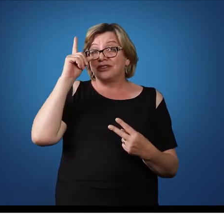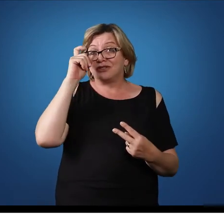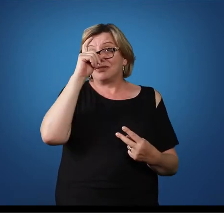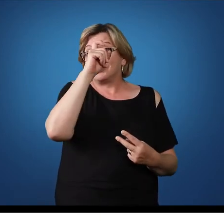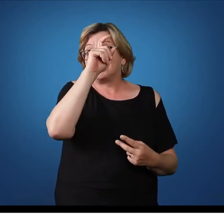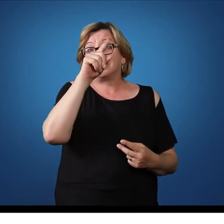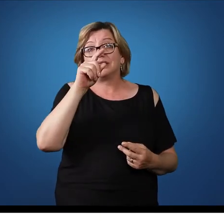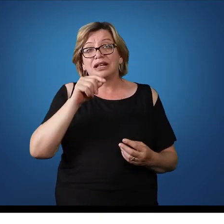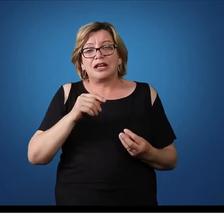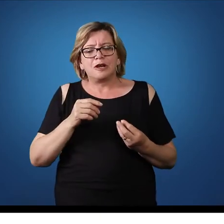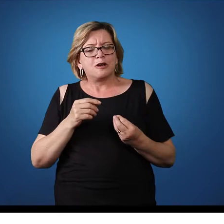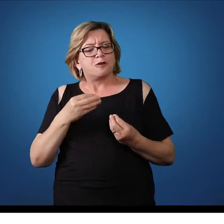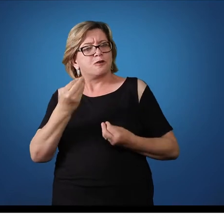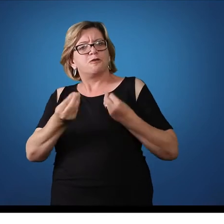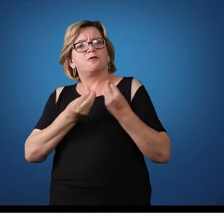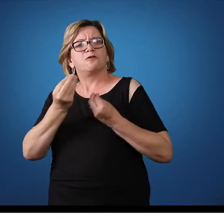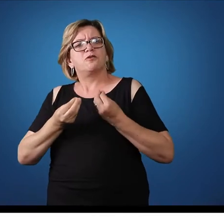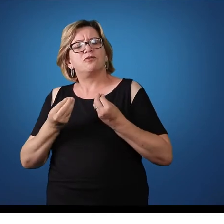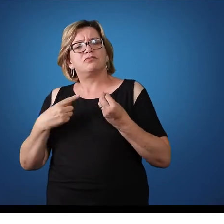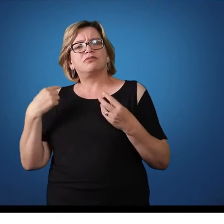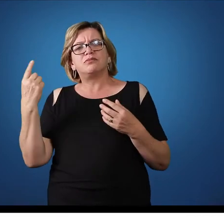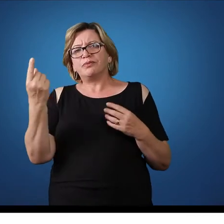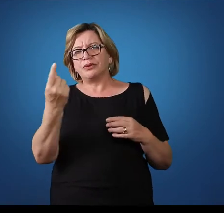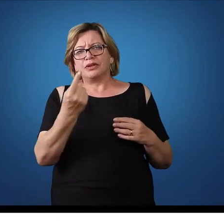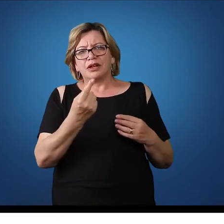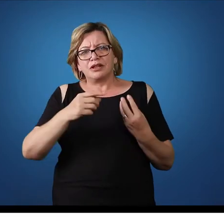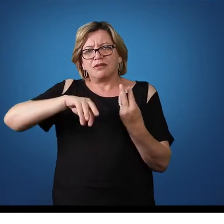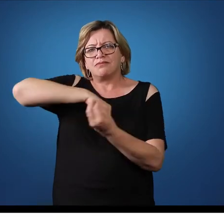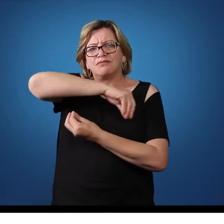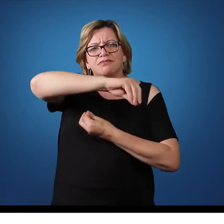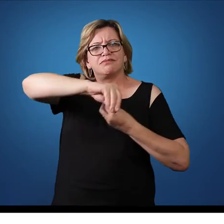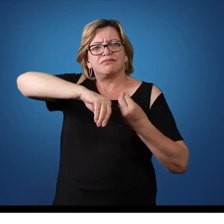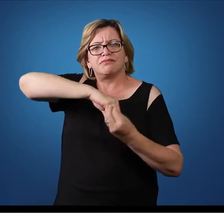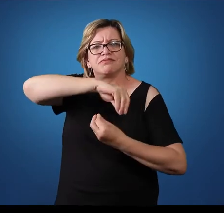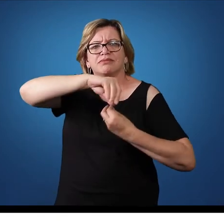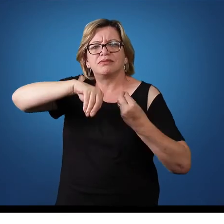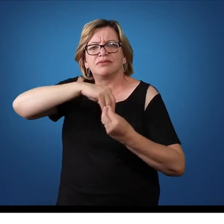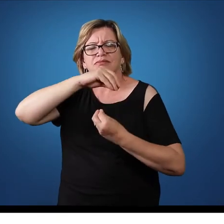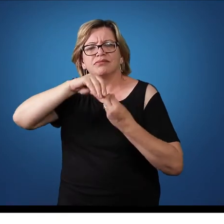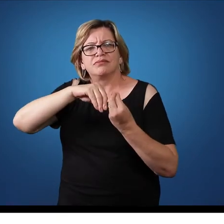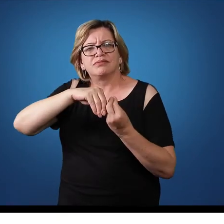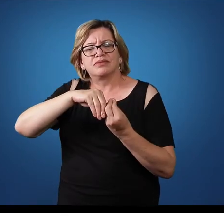é como você vai misturar, como é que você vai